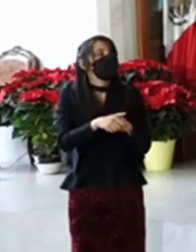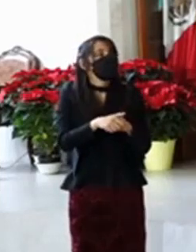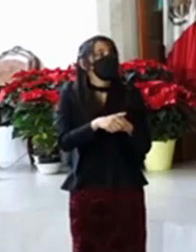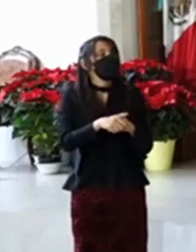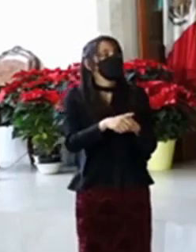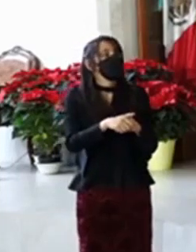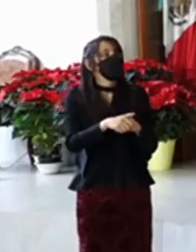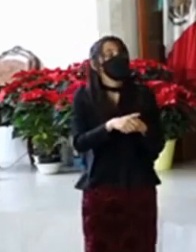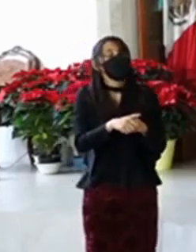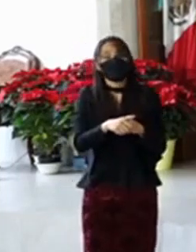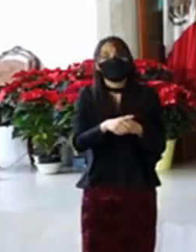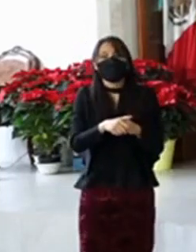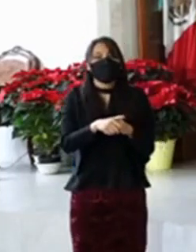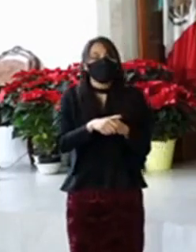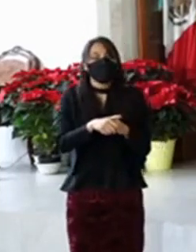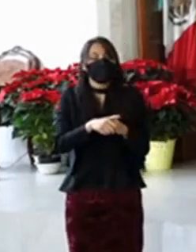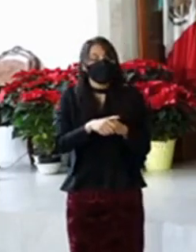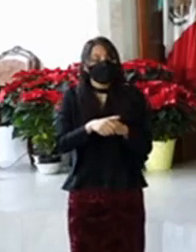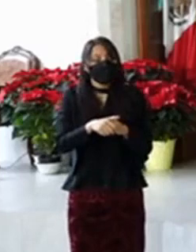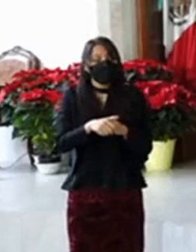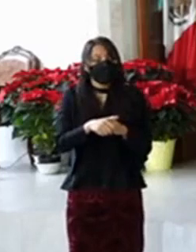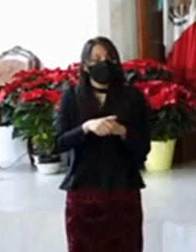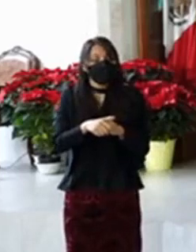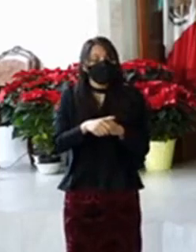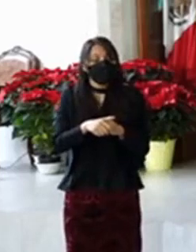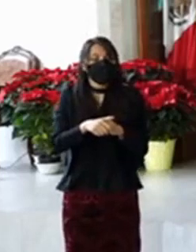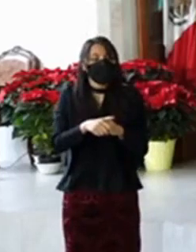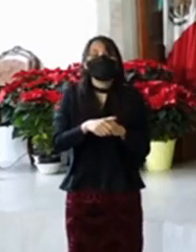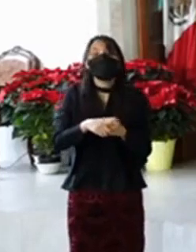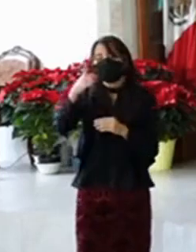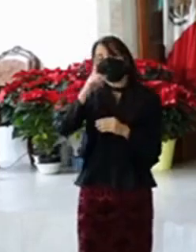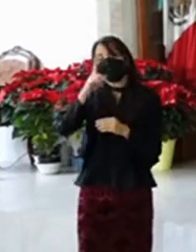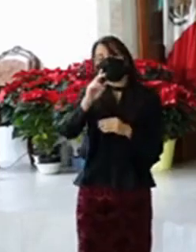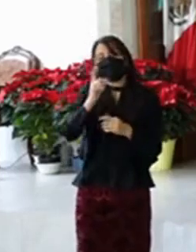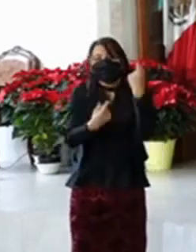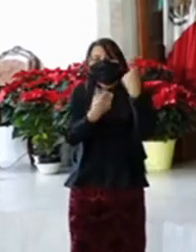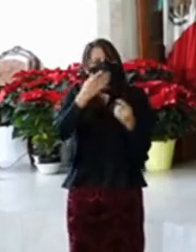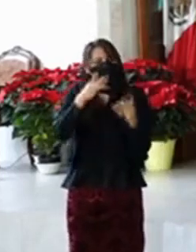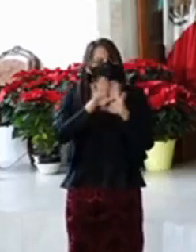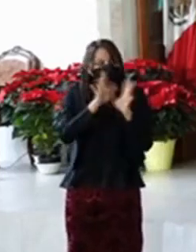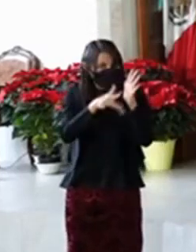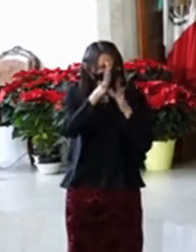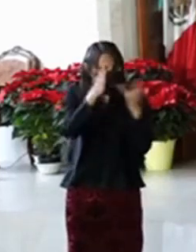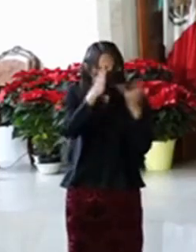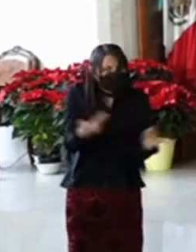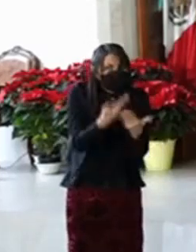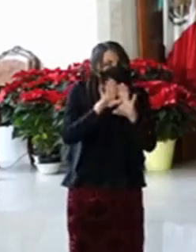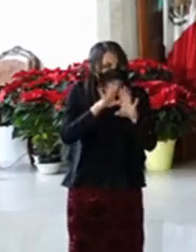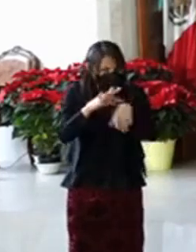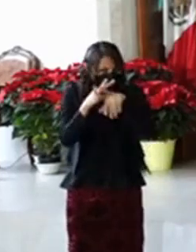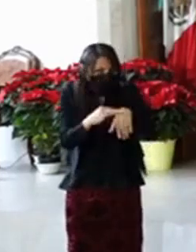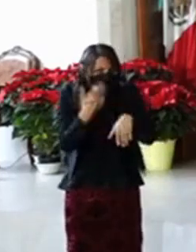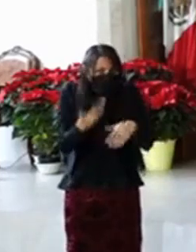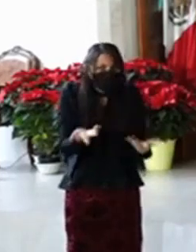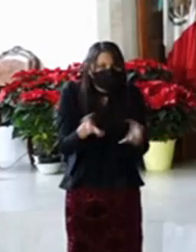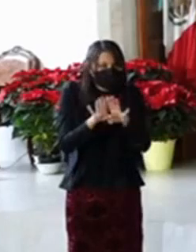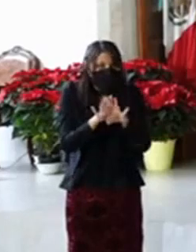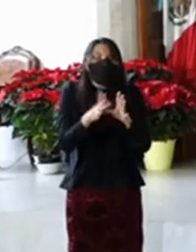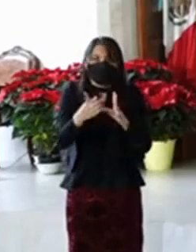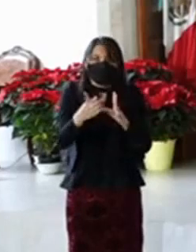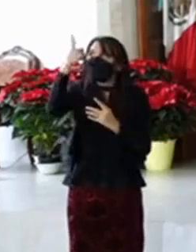es el único ser que tiene, la única persona que tiene dos naturalezas, la